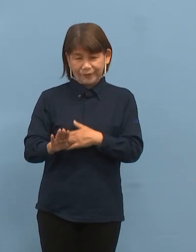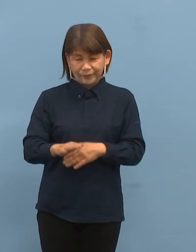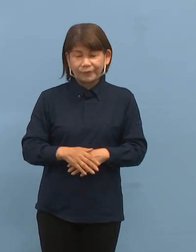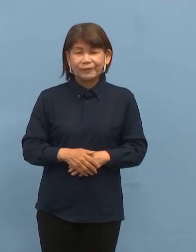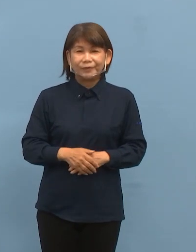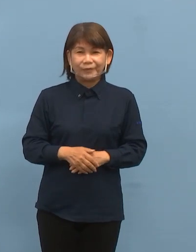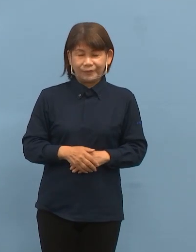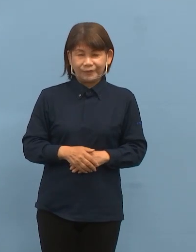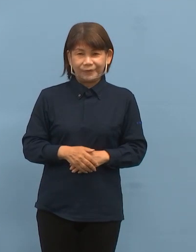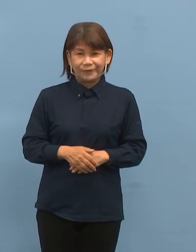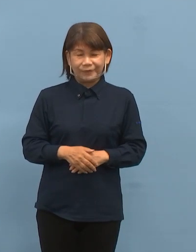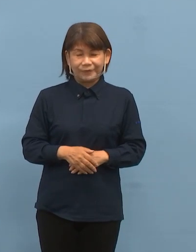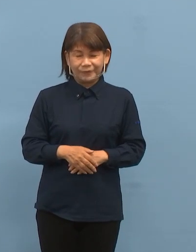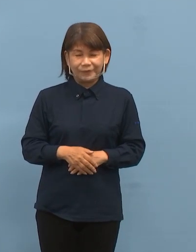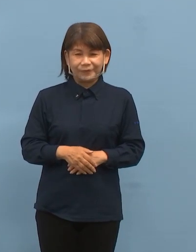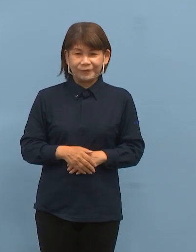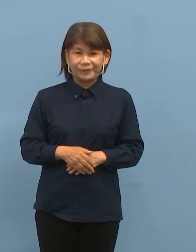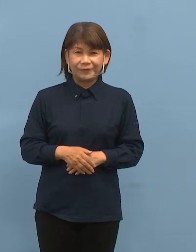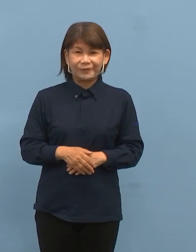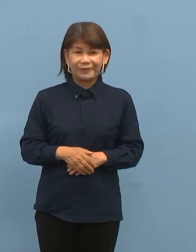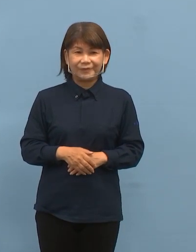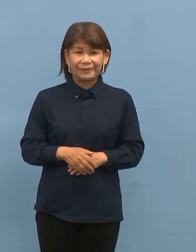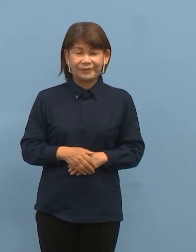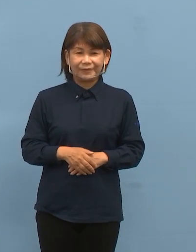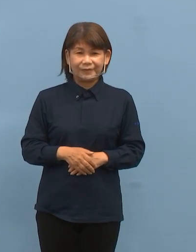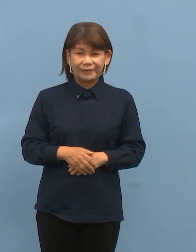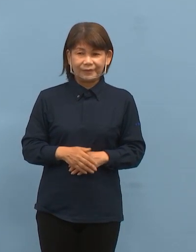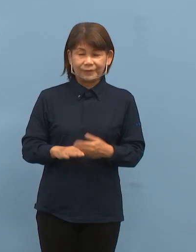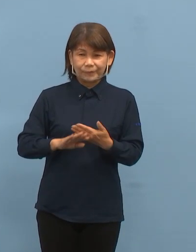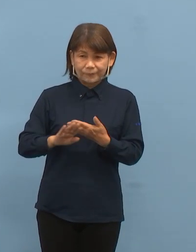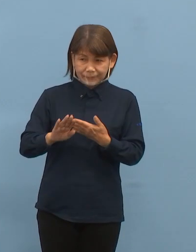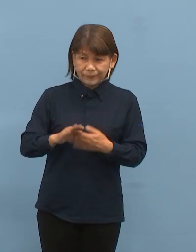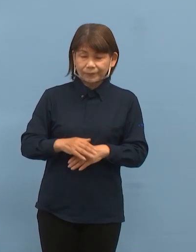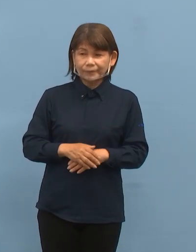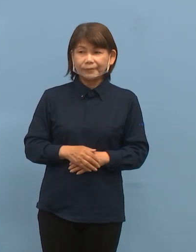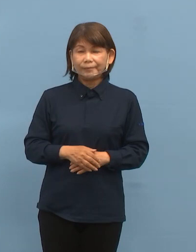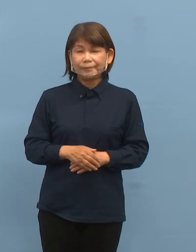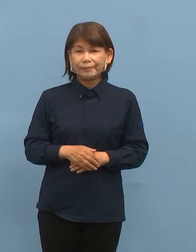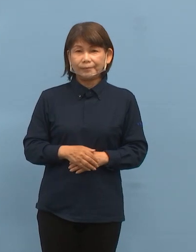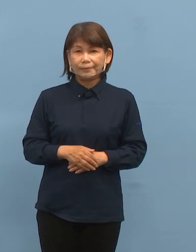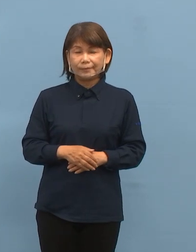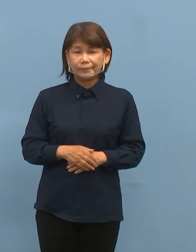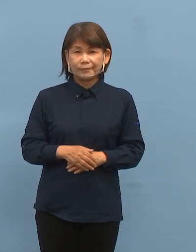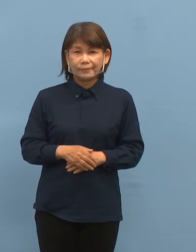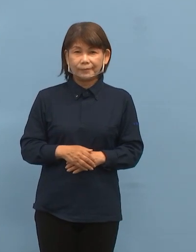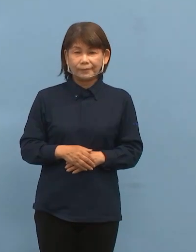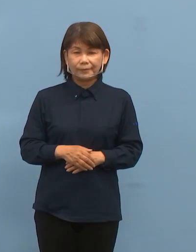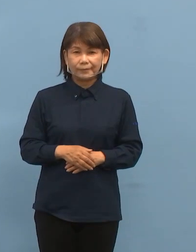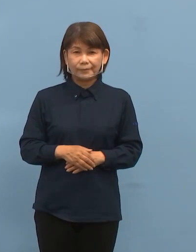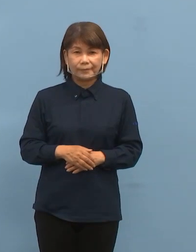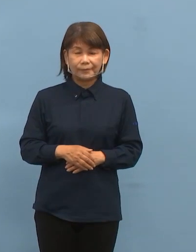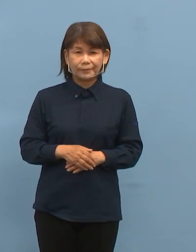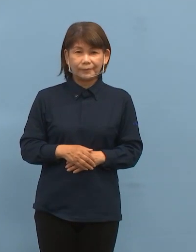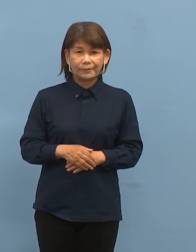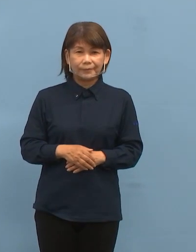はい、はい、 はい、お伺いございますでしょうか。 はい、 よろしいでし